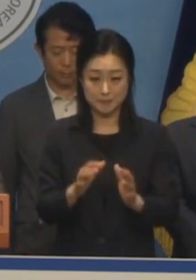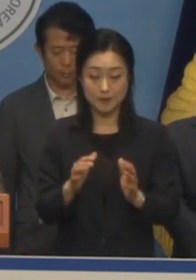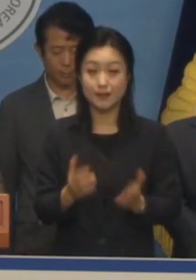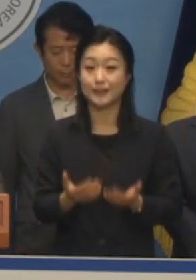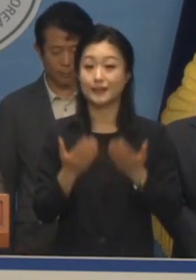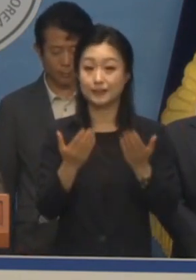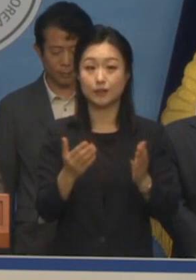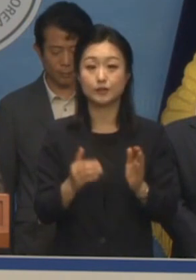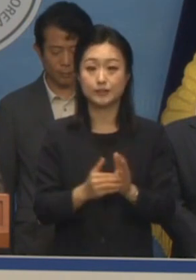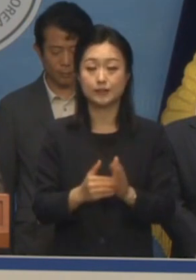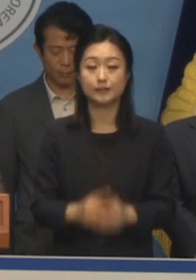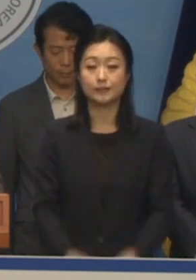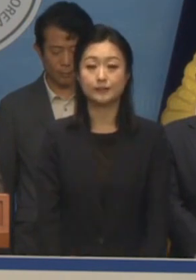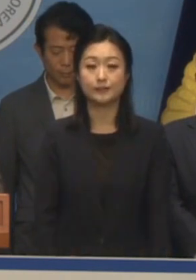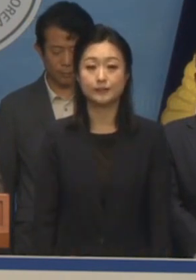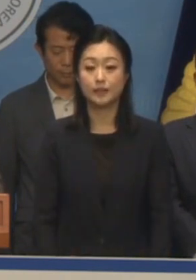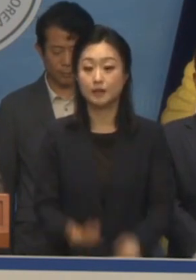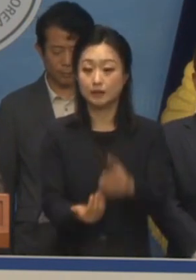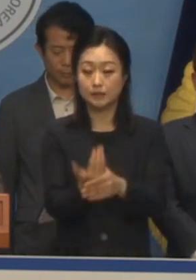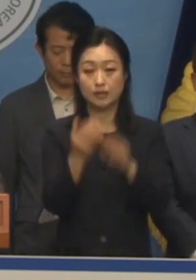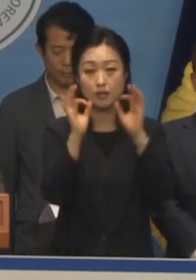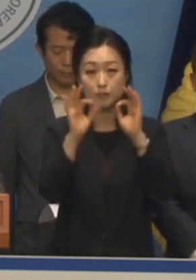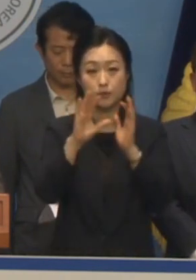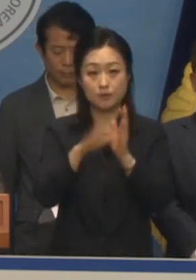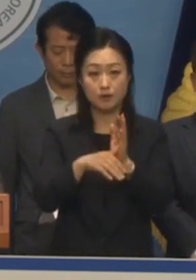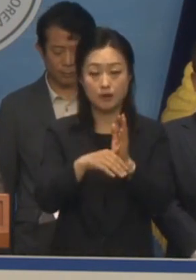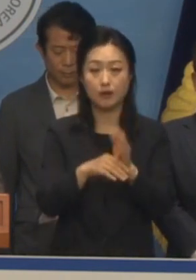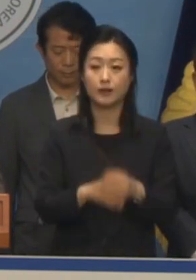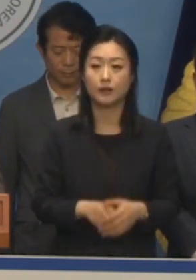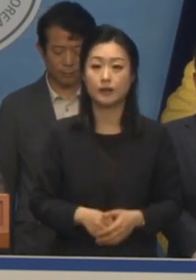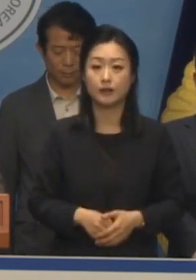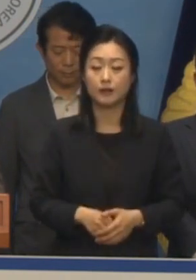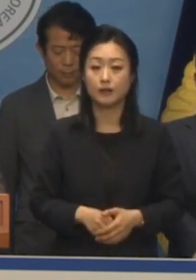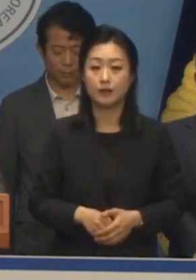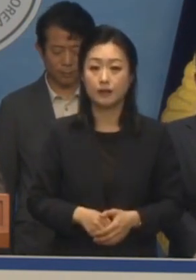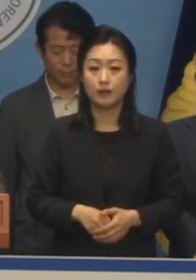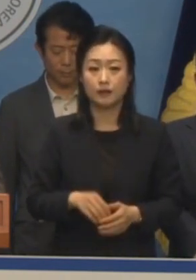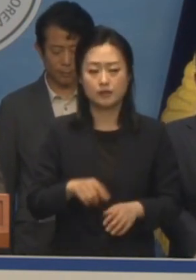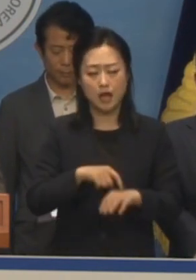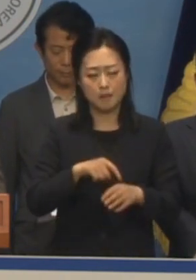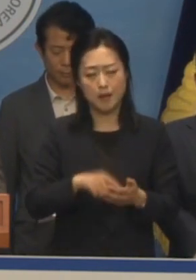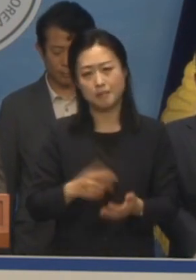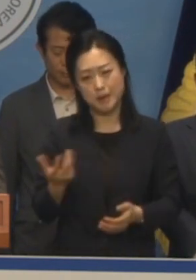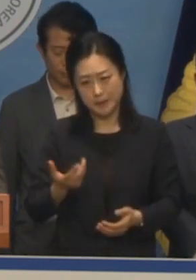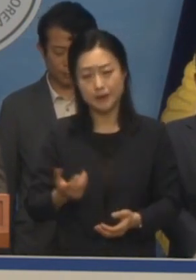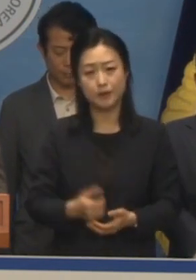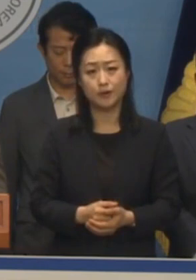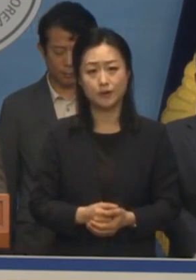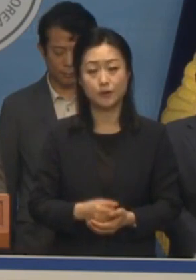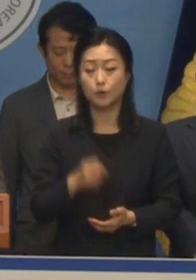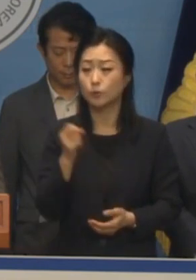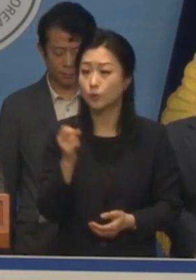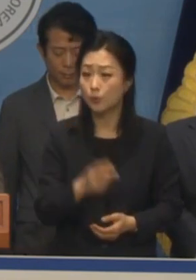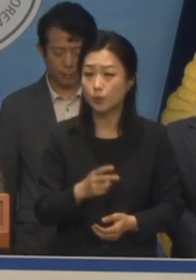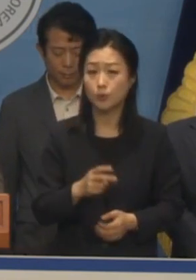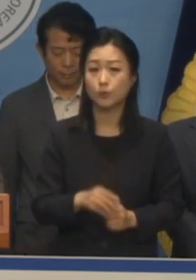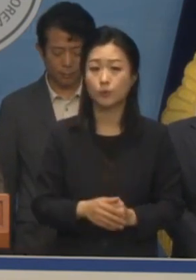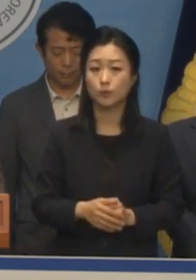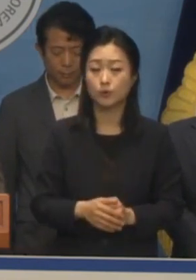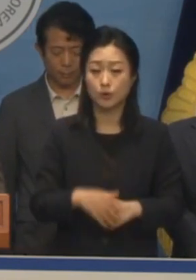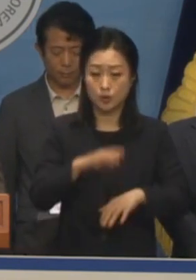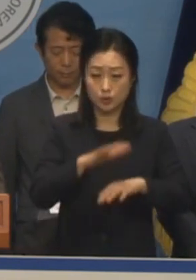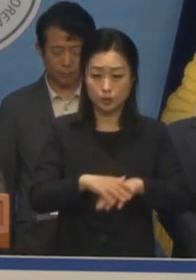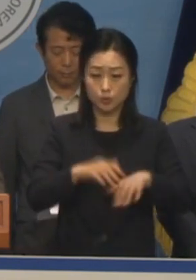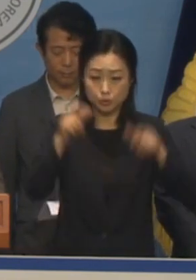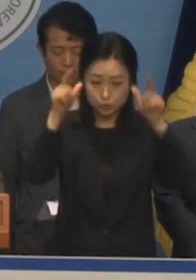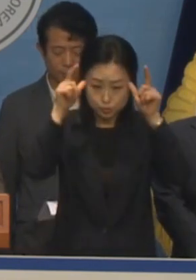보태겠다라는 말씀드리겠습니다. 이번 사태를 겪으면서 어느 한 곳 가슴 아프지 않은 곳이 없습니다. 특히